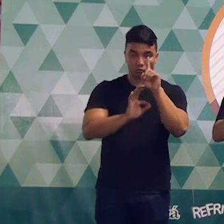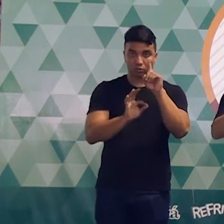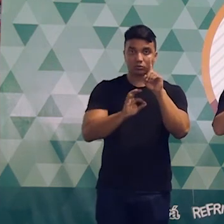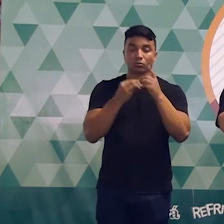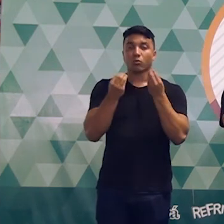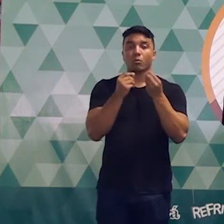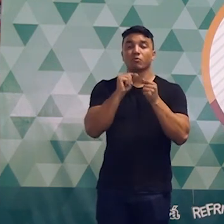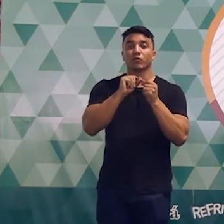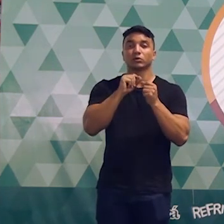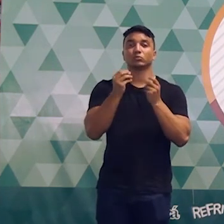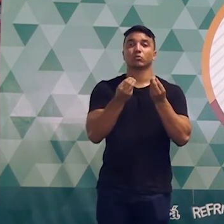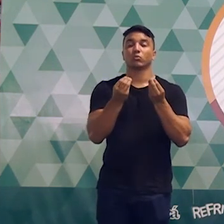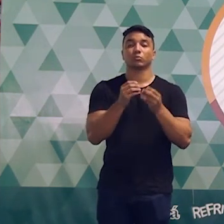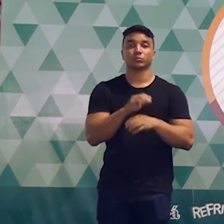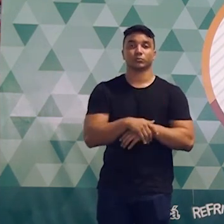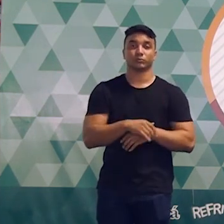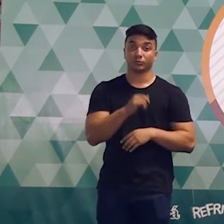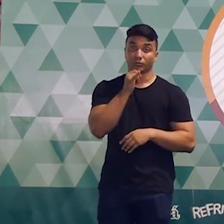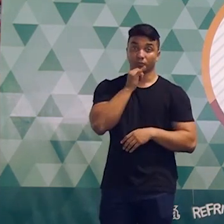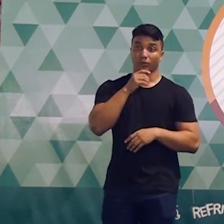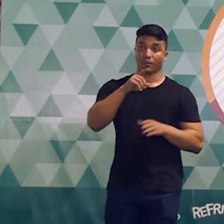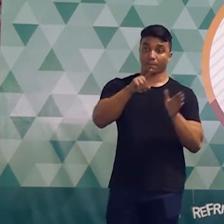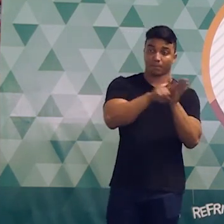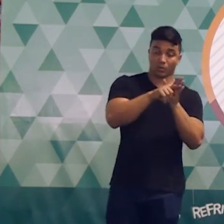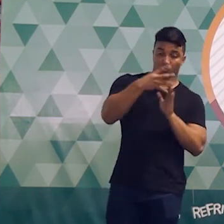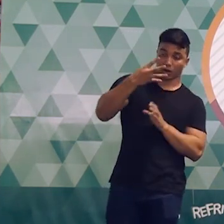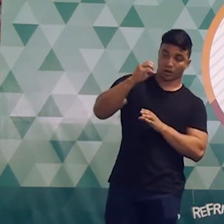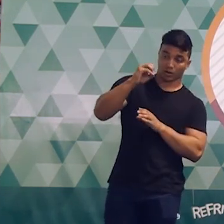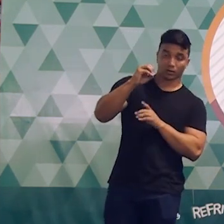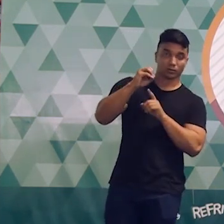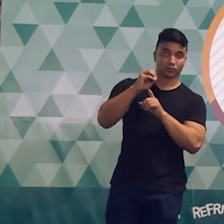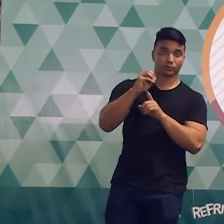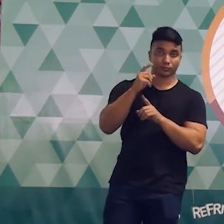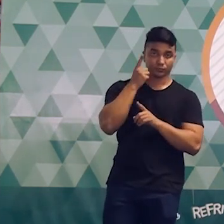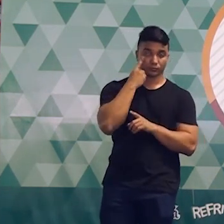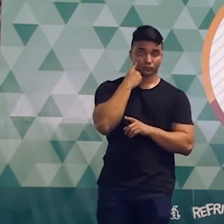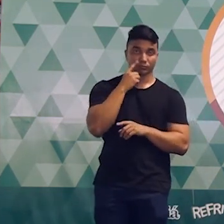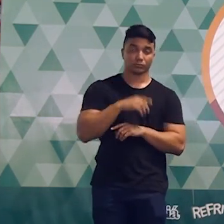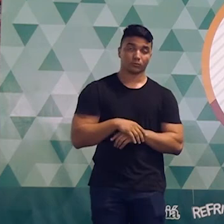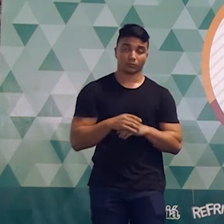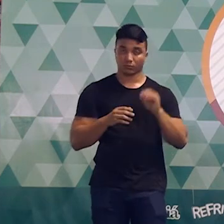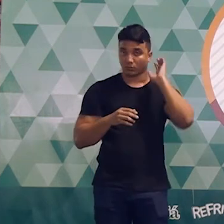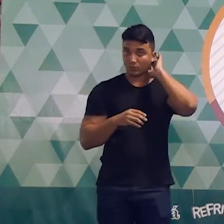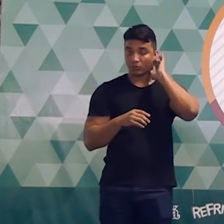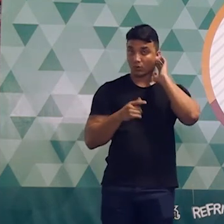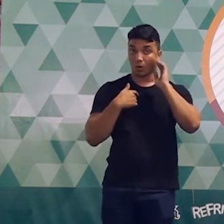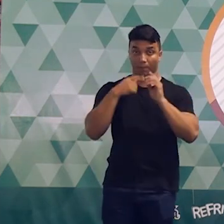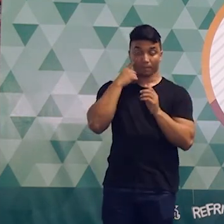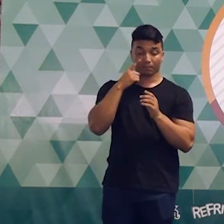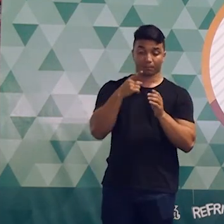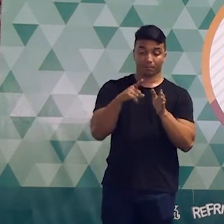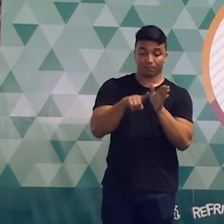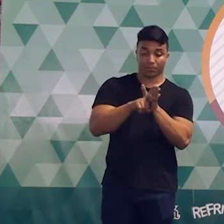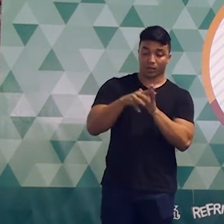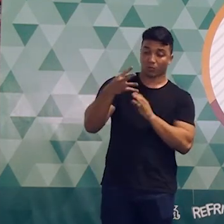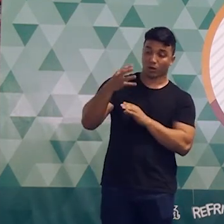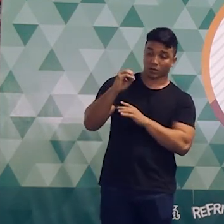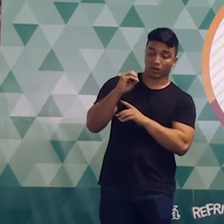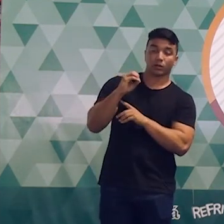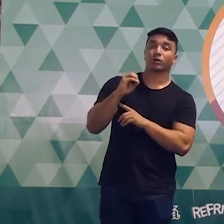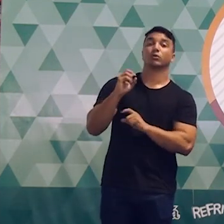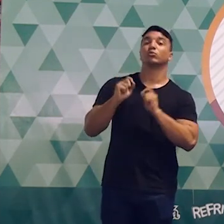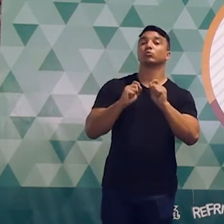faz. Com menos 40, ó, eu falei menos 89, eu estou baixando, hein? Com menos